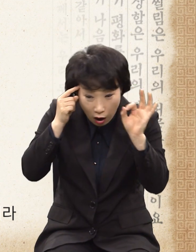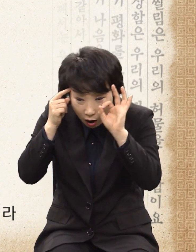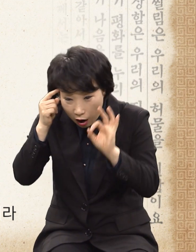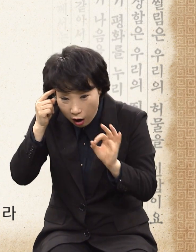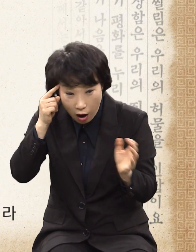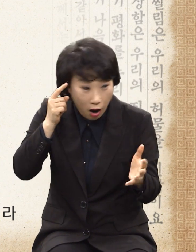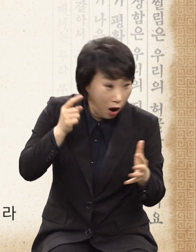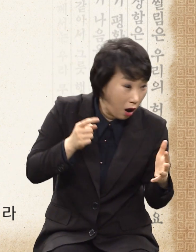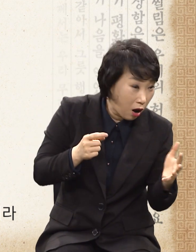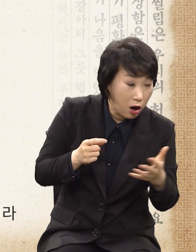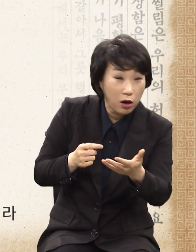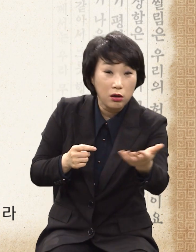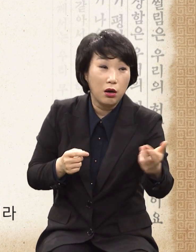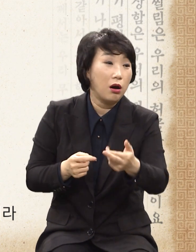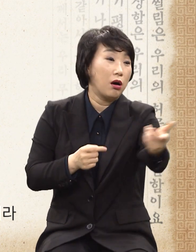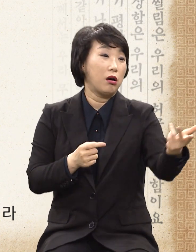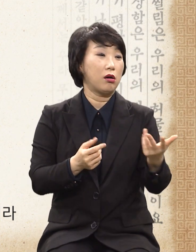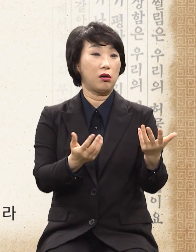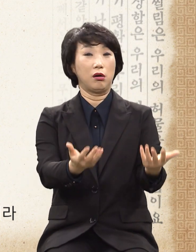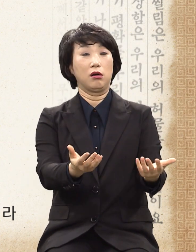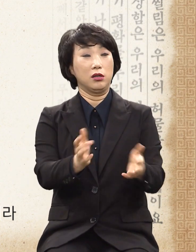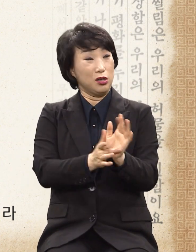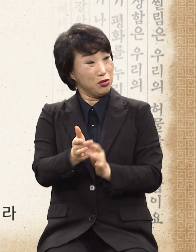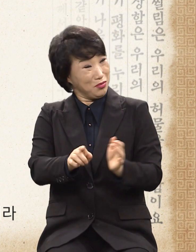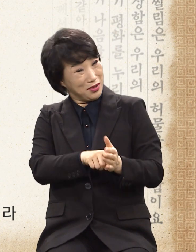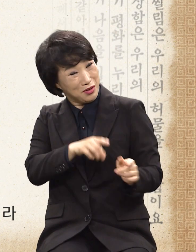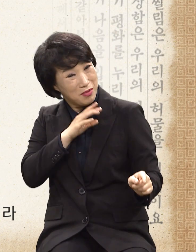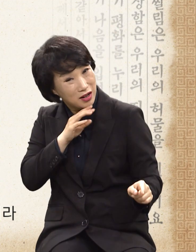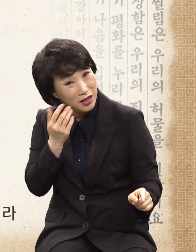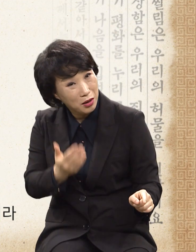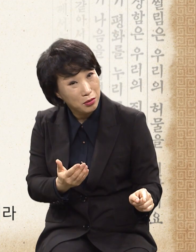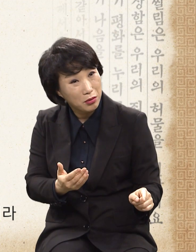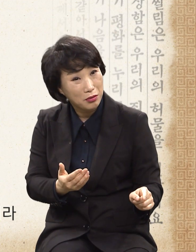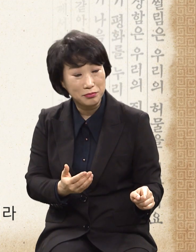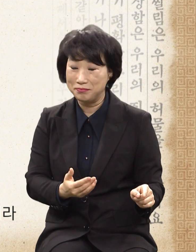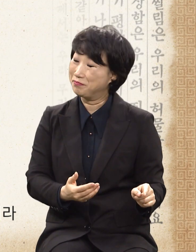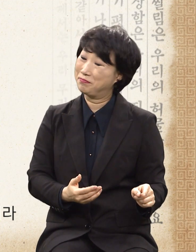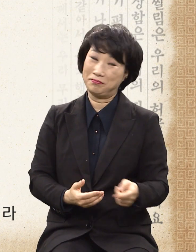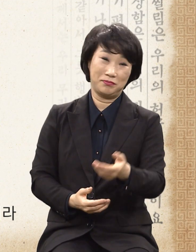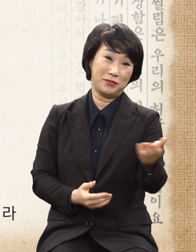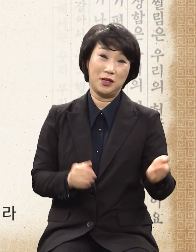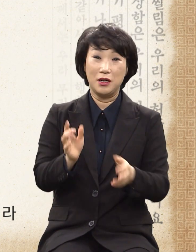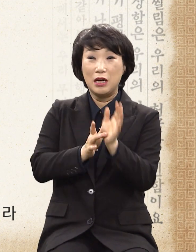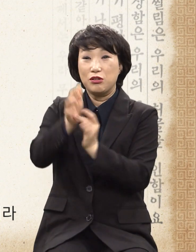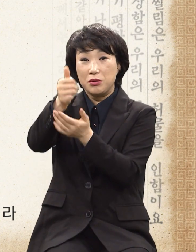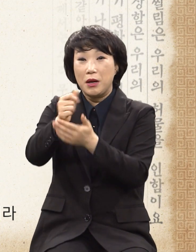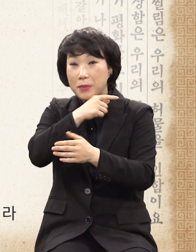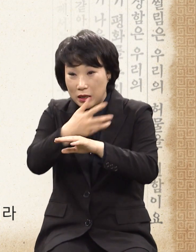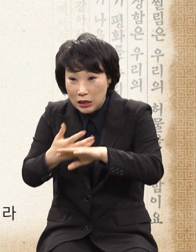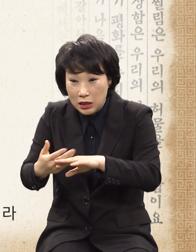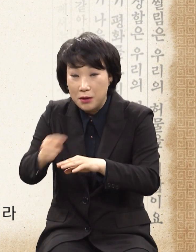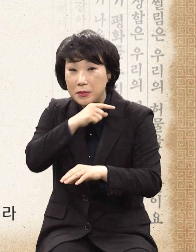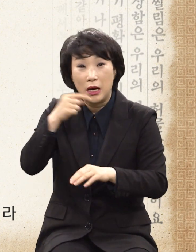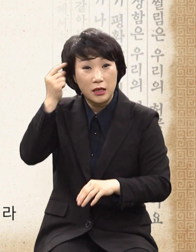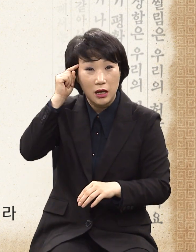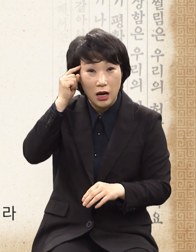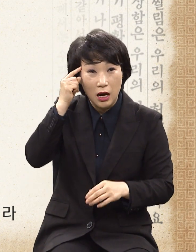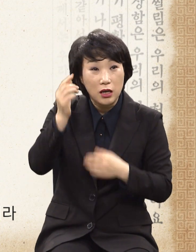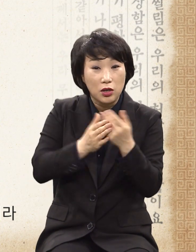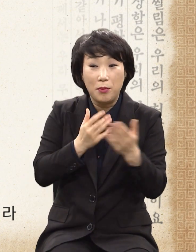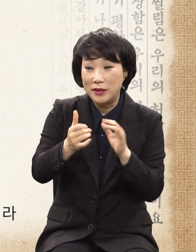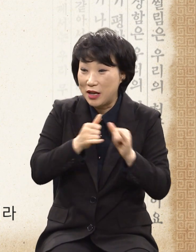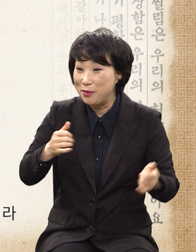없는 사람들이 무슨 예수 믿는 사람들이요. 예수가 피 흘리신 피의 정신을 만난